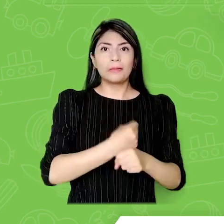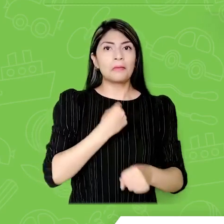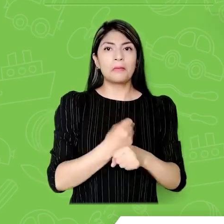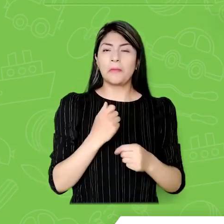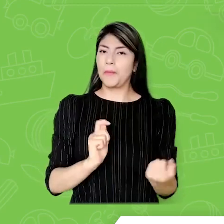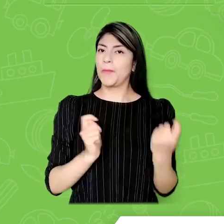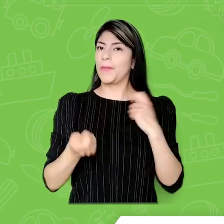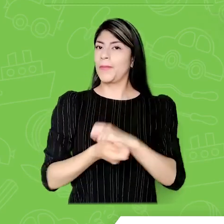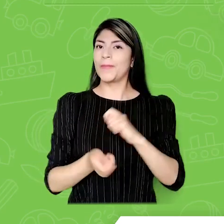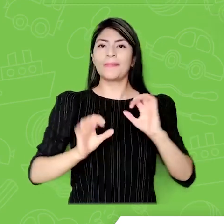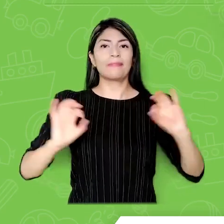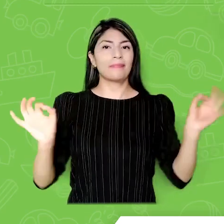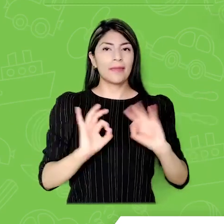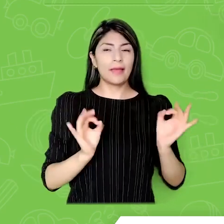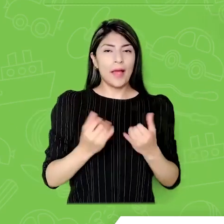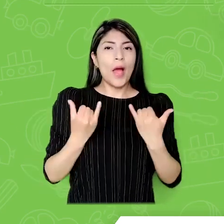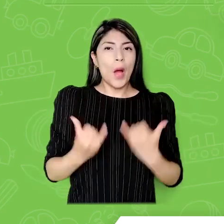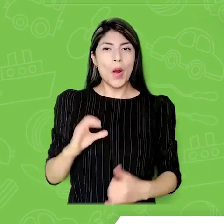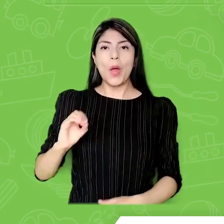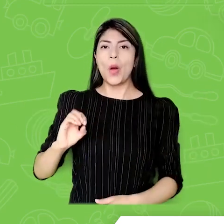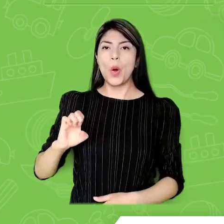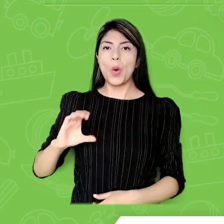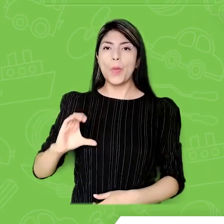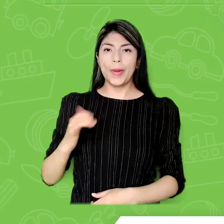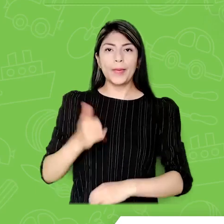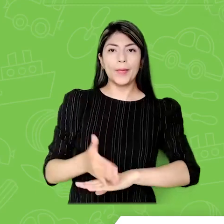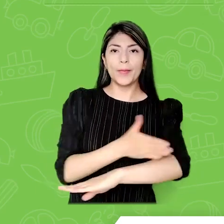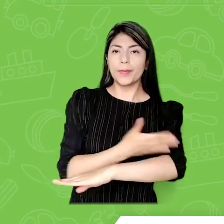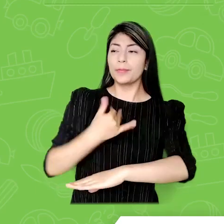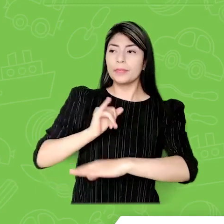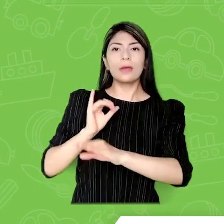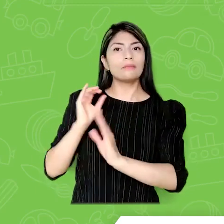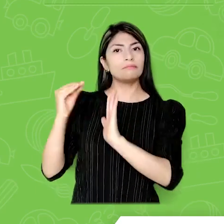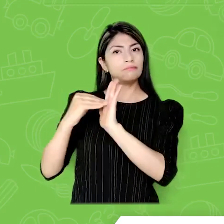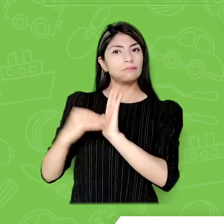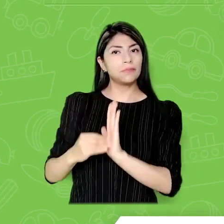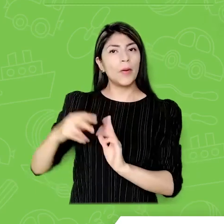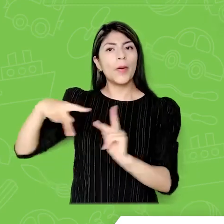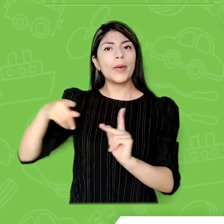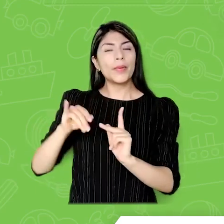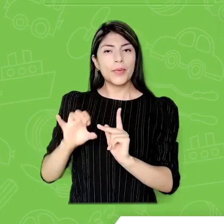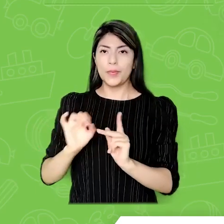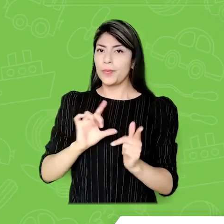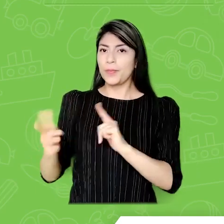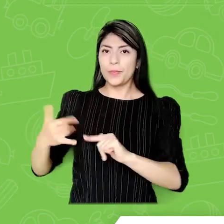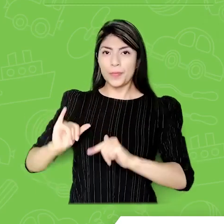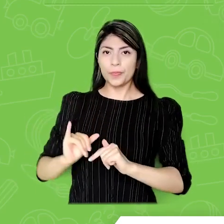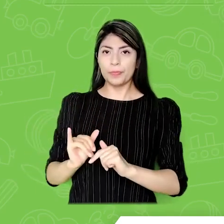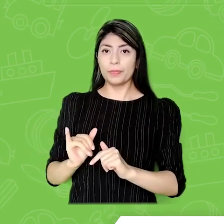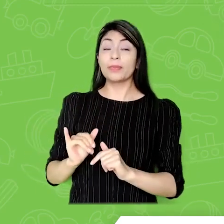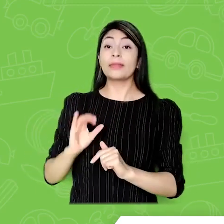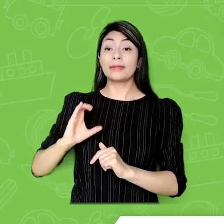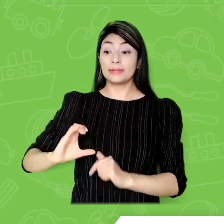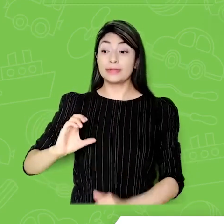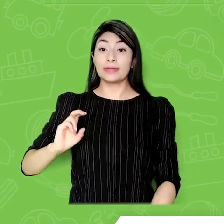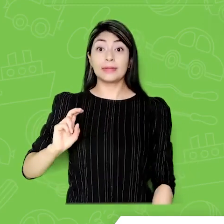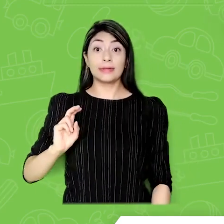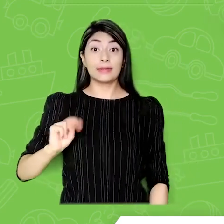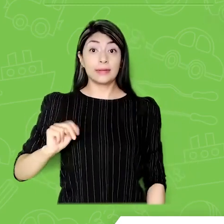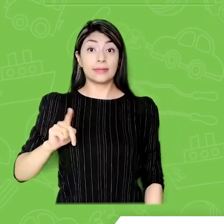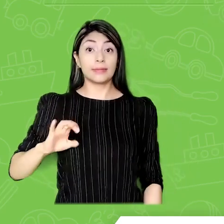así registrada y certificada en SIMO, la Sala Plena de la CNSC, en sesión del 16 de septiembre